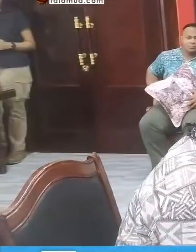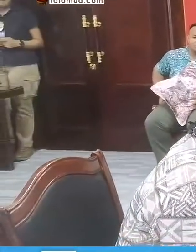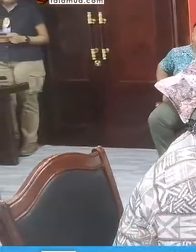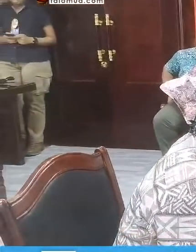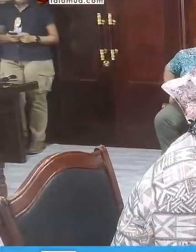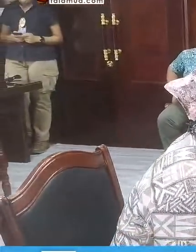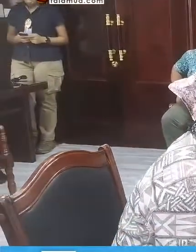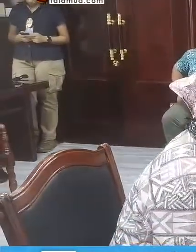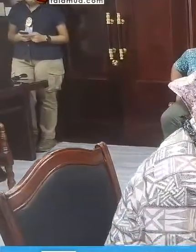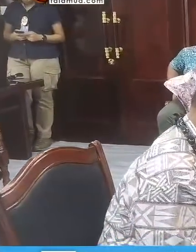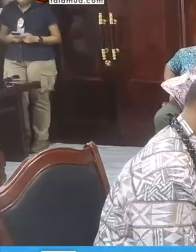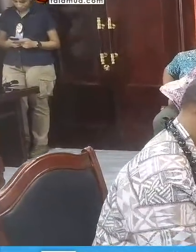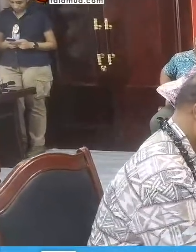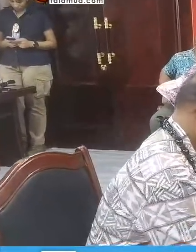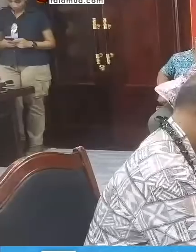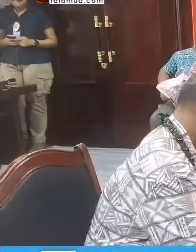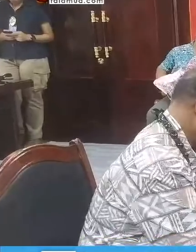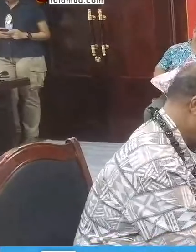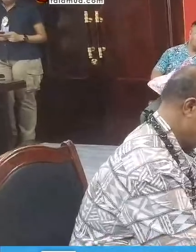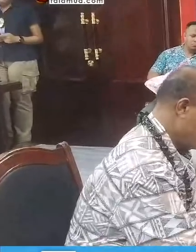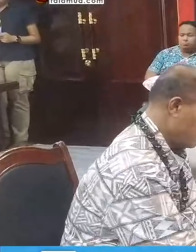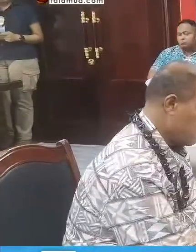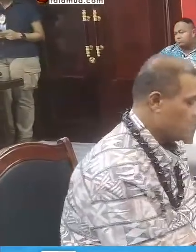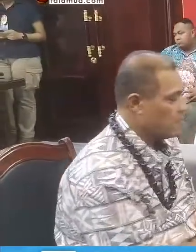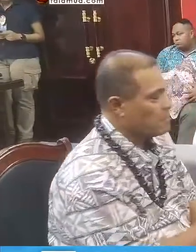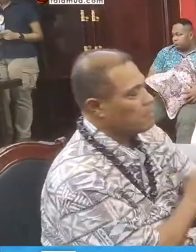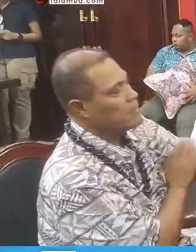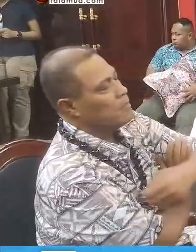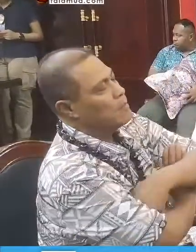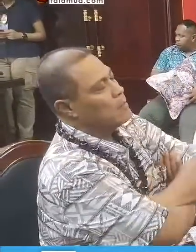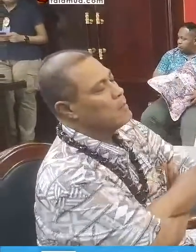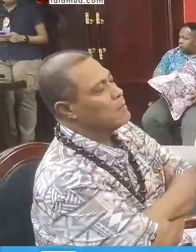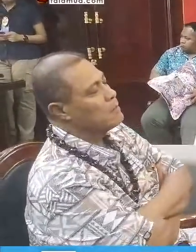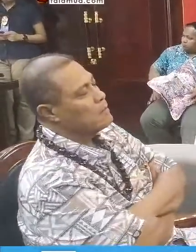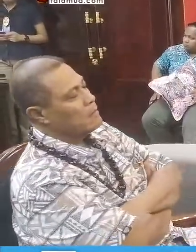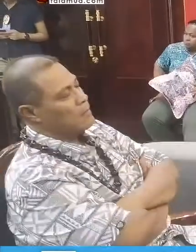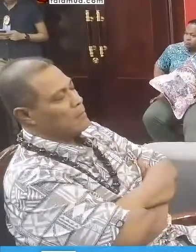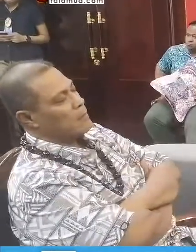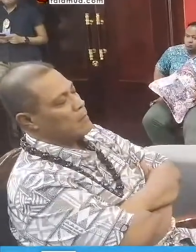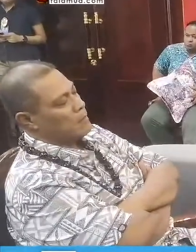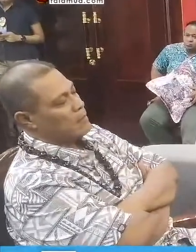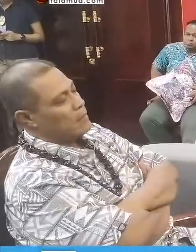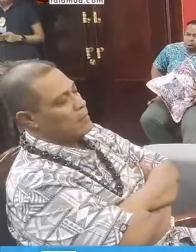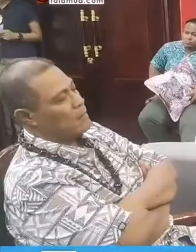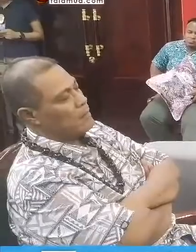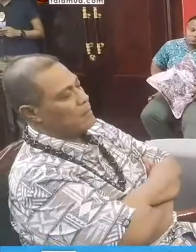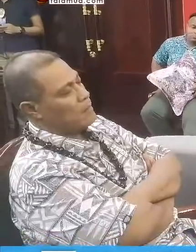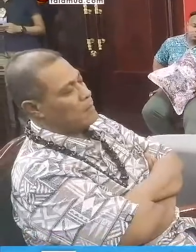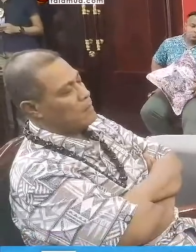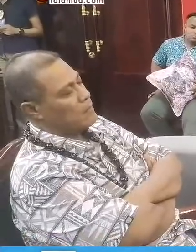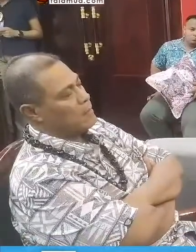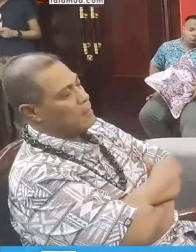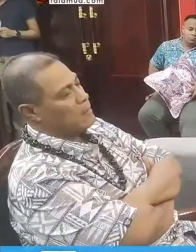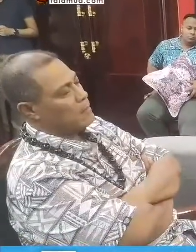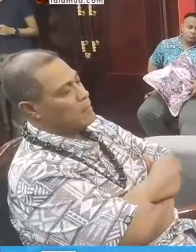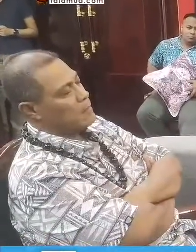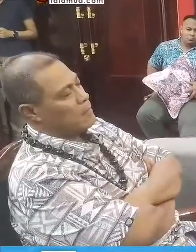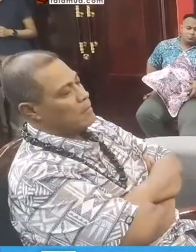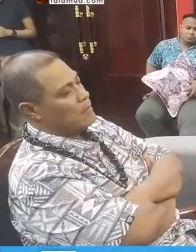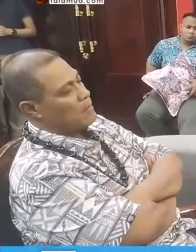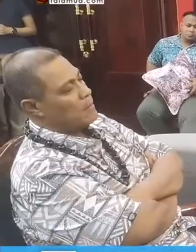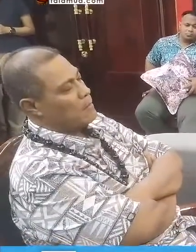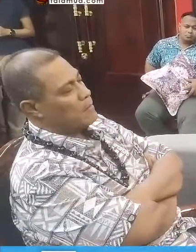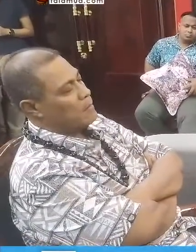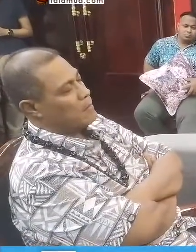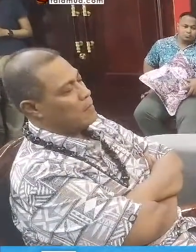sui ombudsman. I molianga whaatula hone. Le whaamaunia mai. Ale se me o whaia I ai. Ai